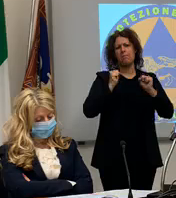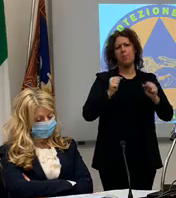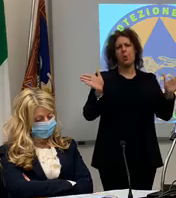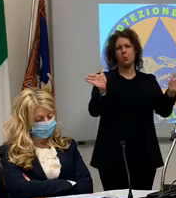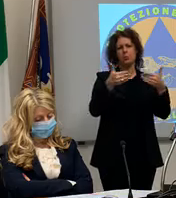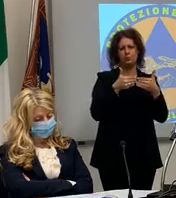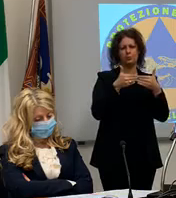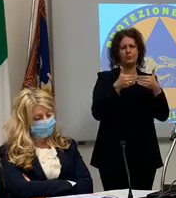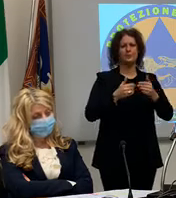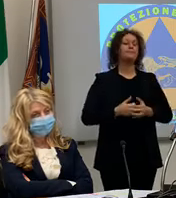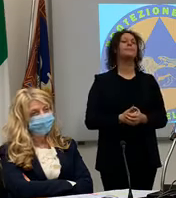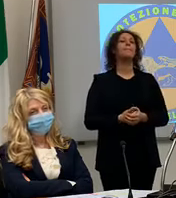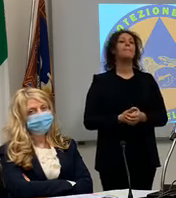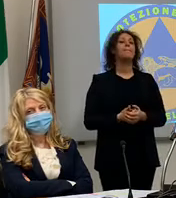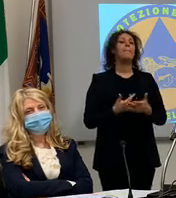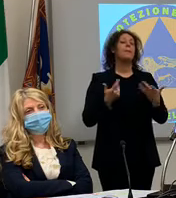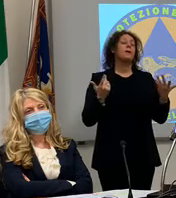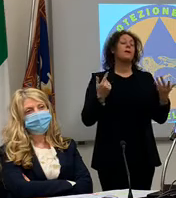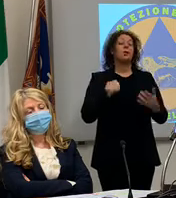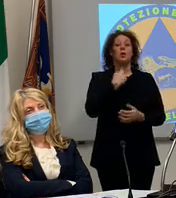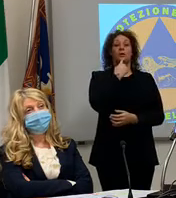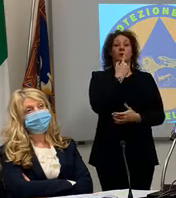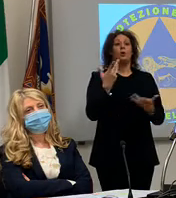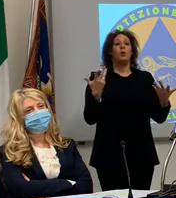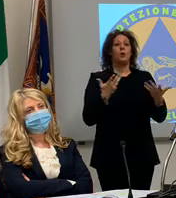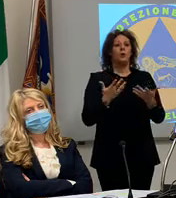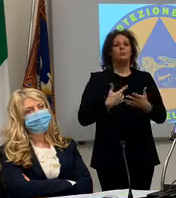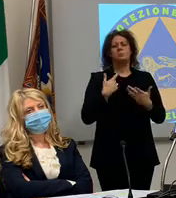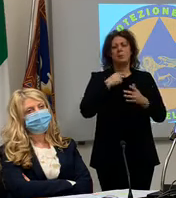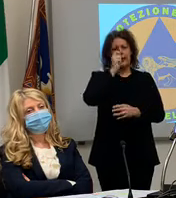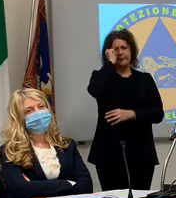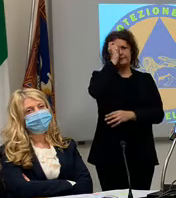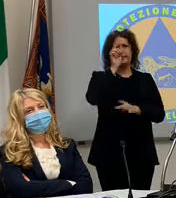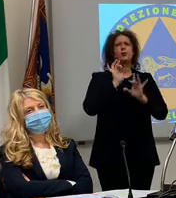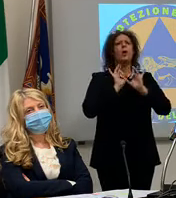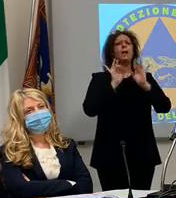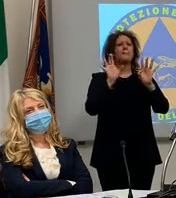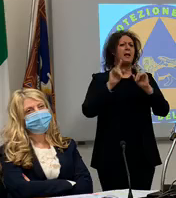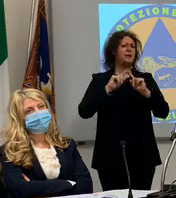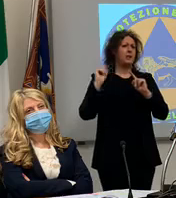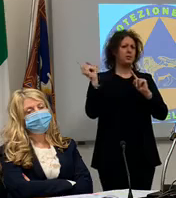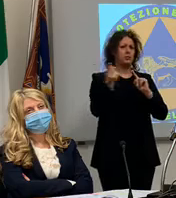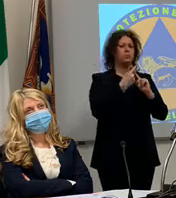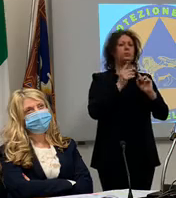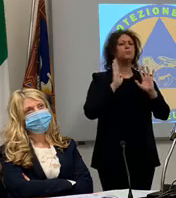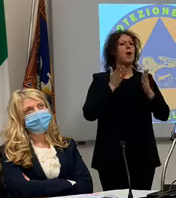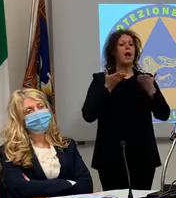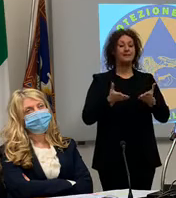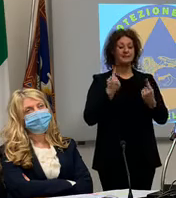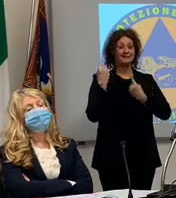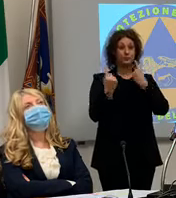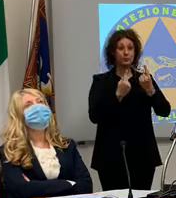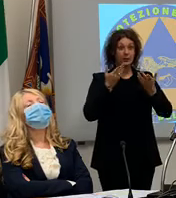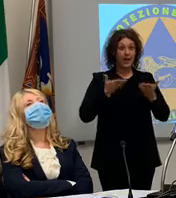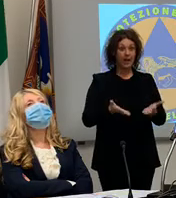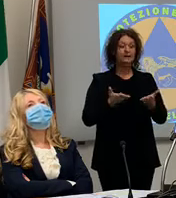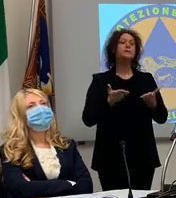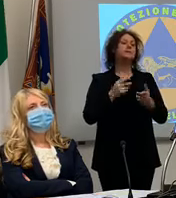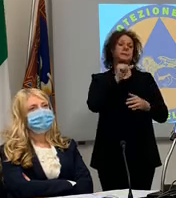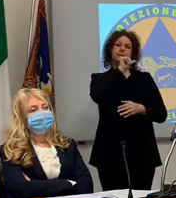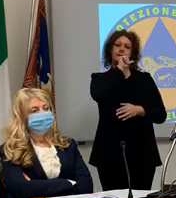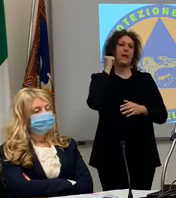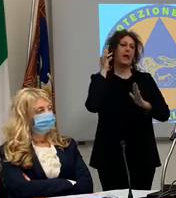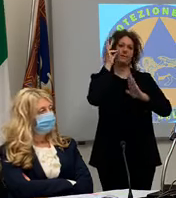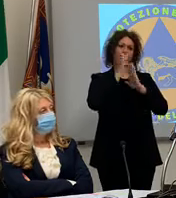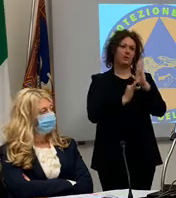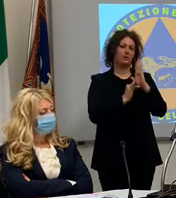tutto quello che si può dire ma davanti a una situazione come questa diciamo delle misure ci vogliono e evitiamo di di di di far